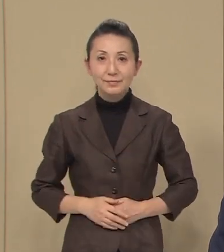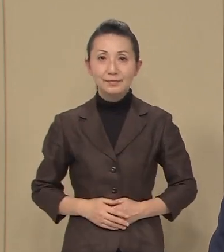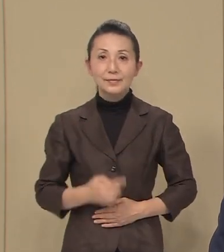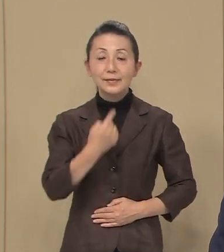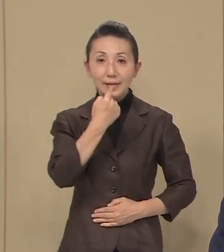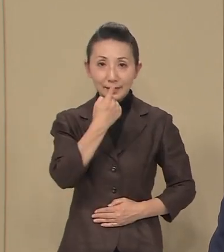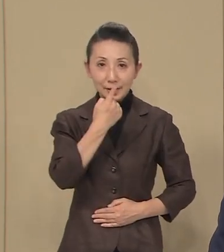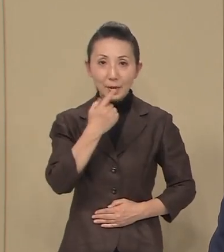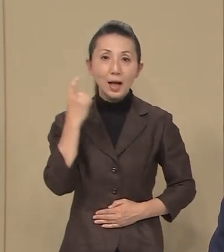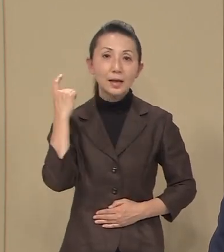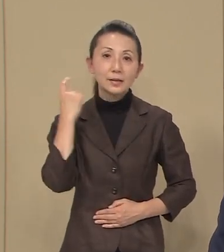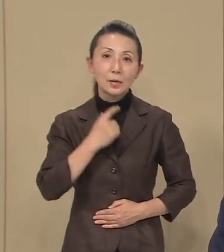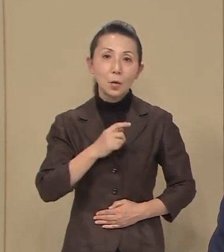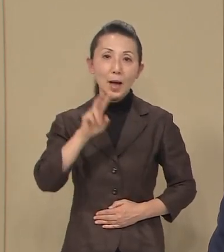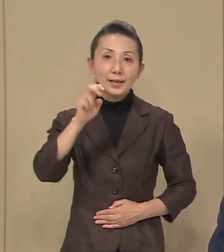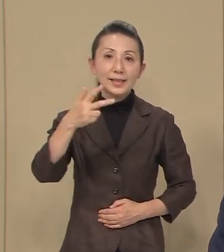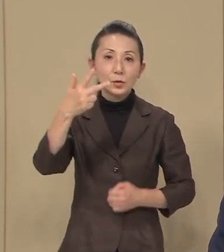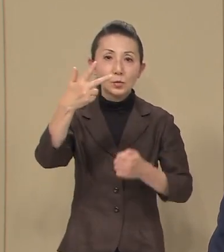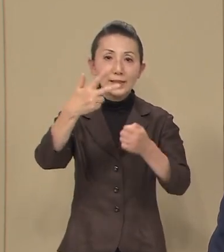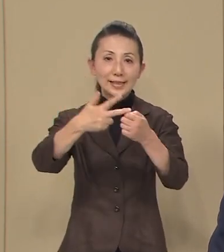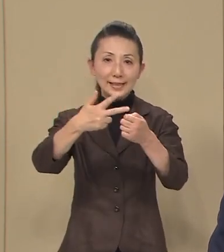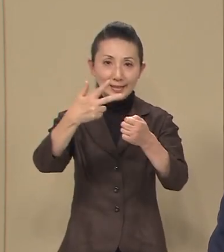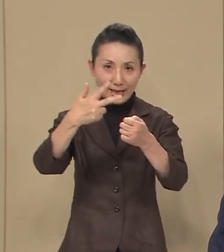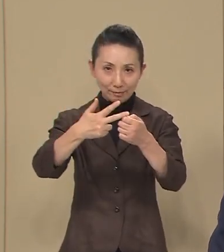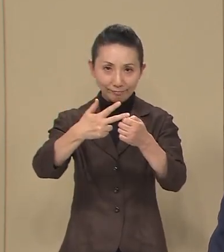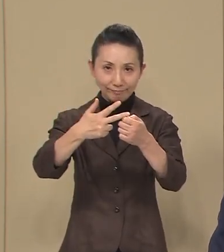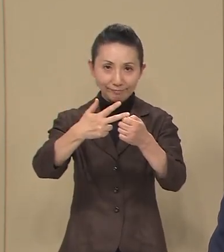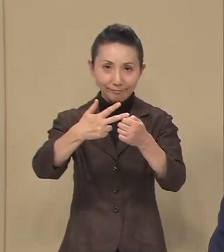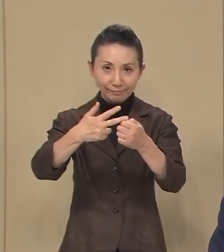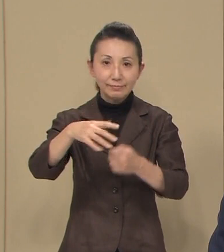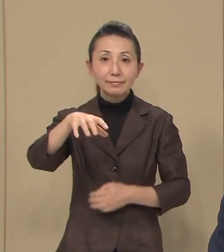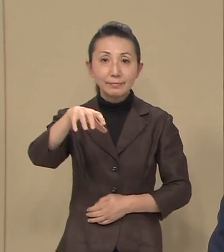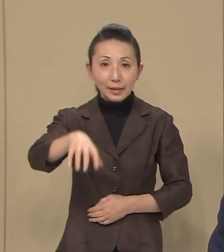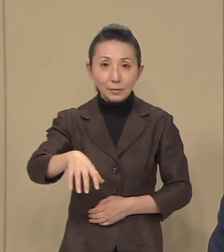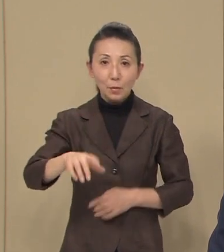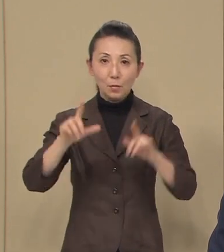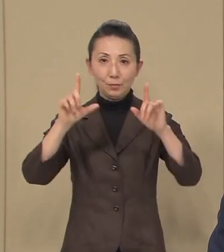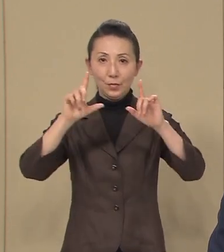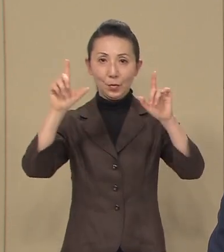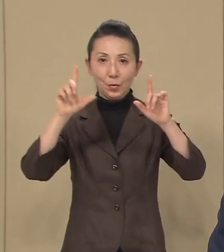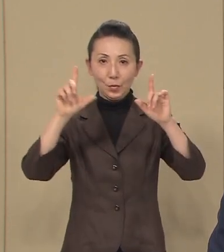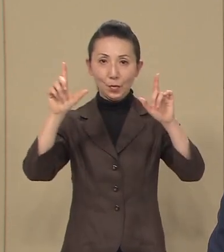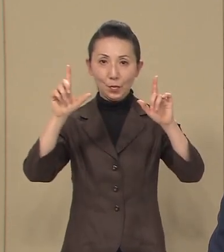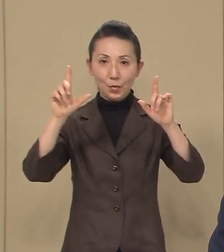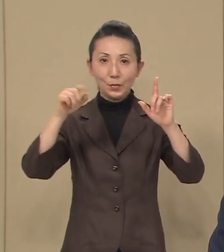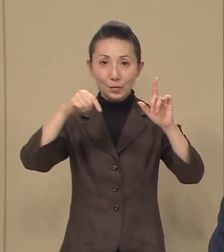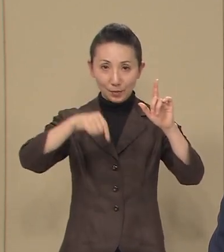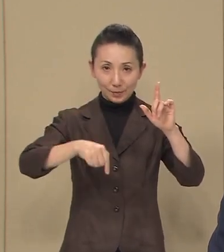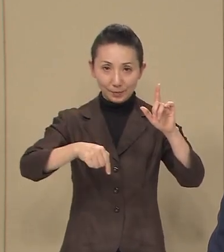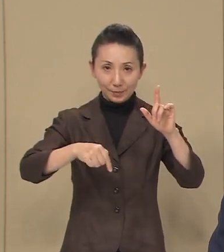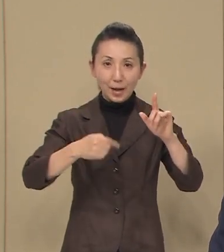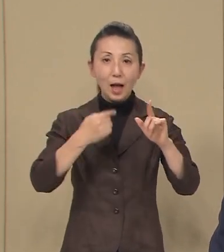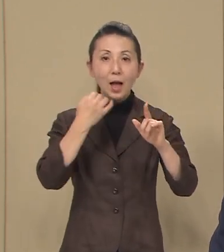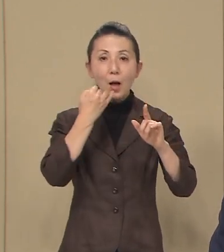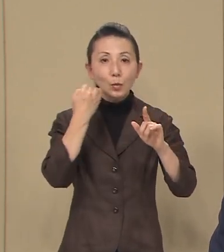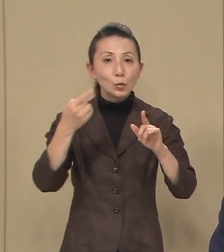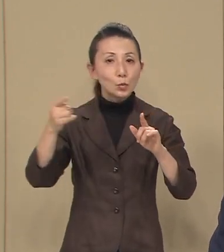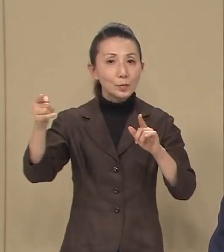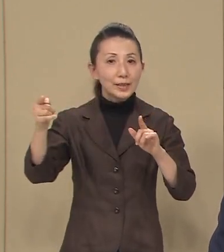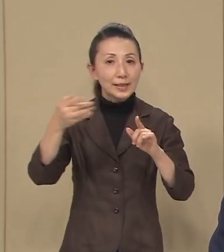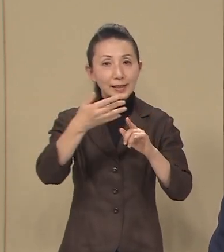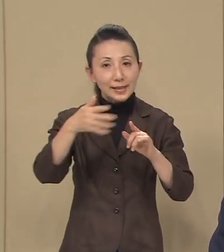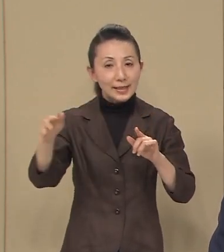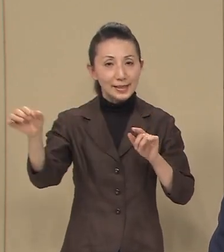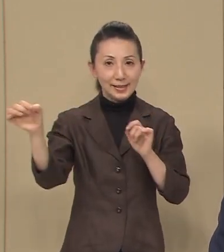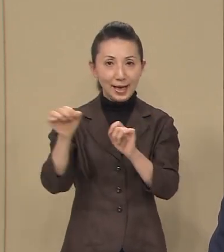は昭和27年東京海に近い